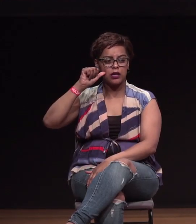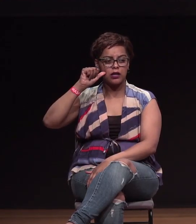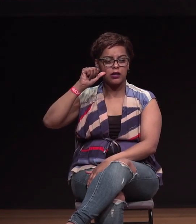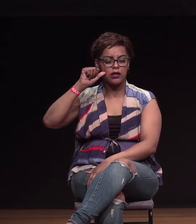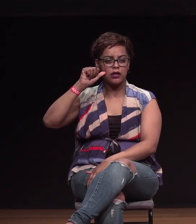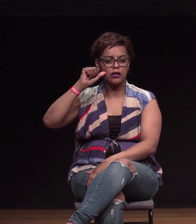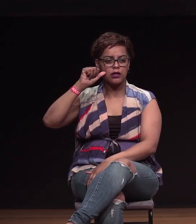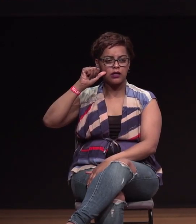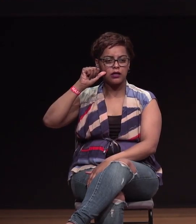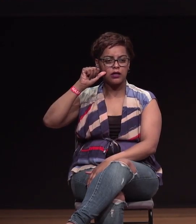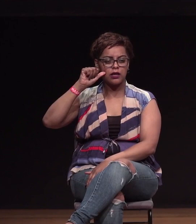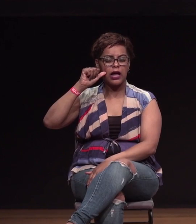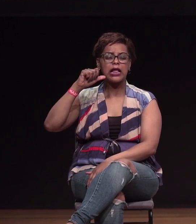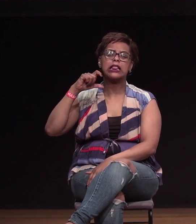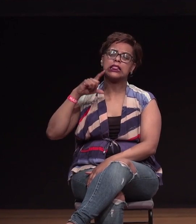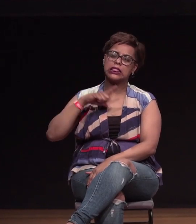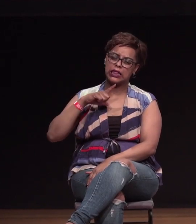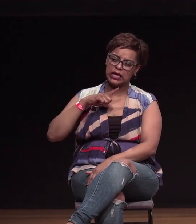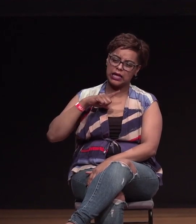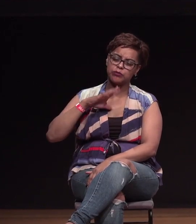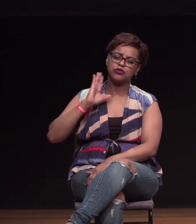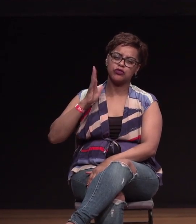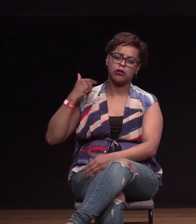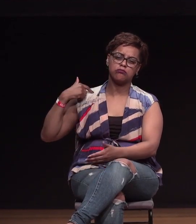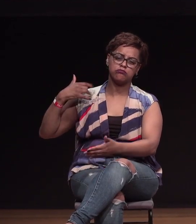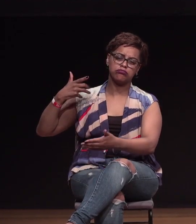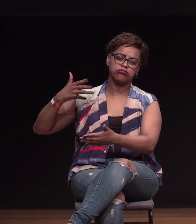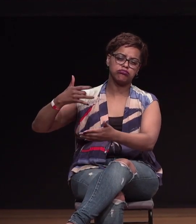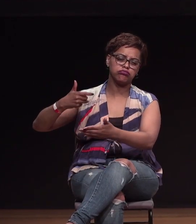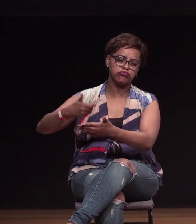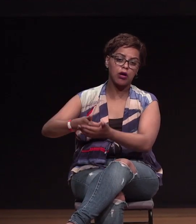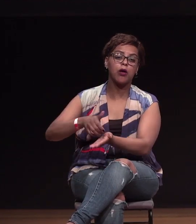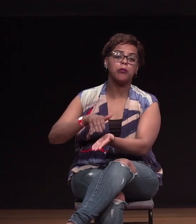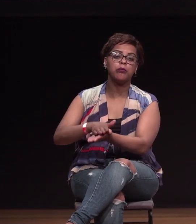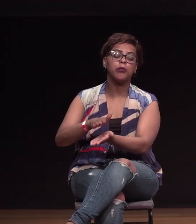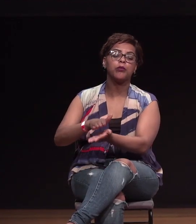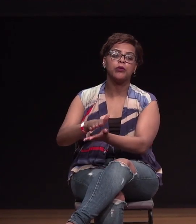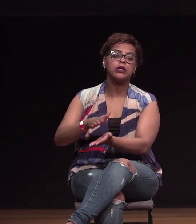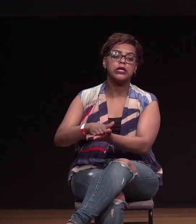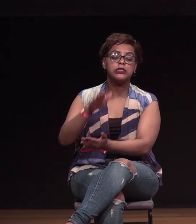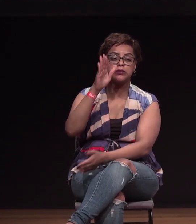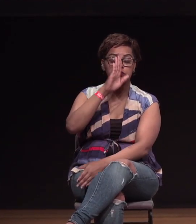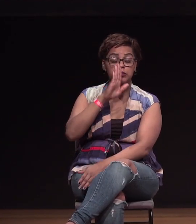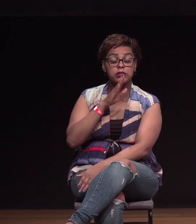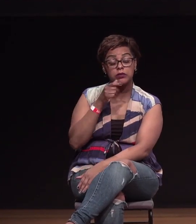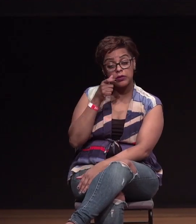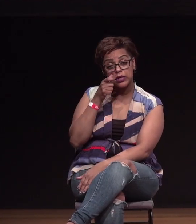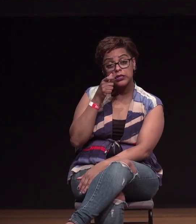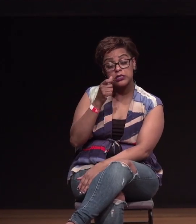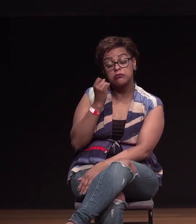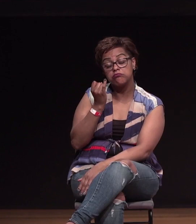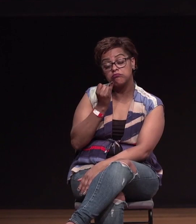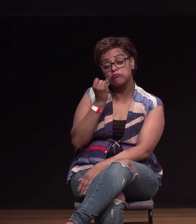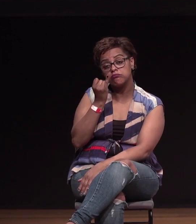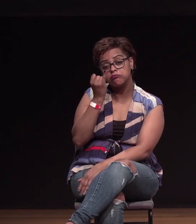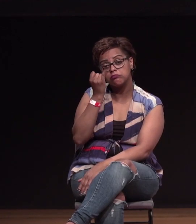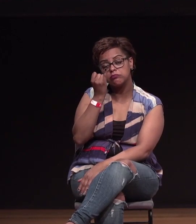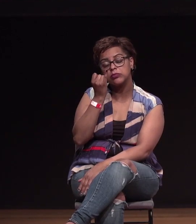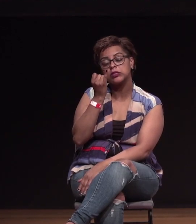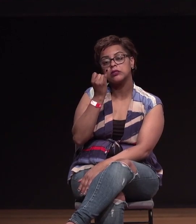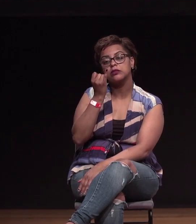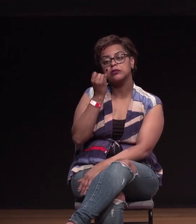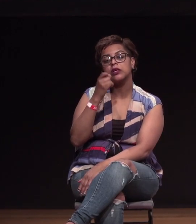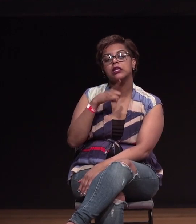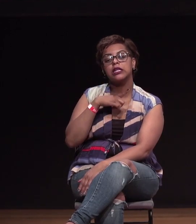uma onda de publicações no Brasil que é bastante interessante e importante, né? A gente